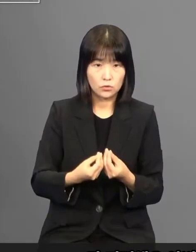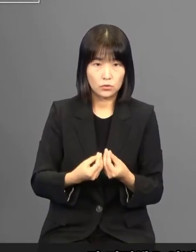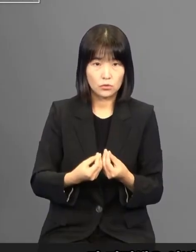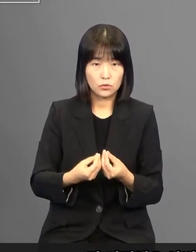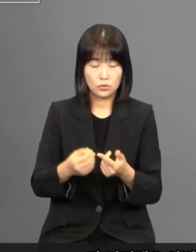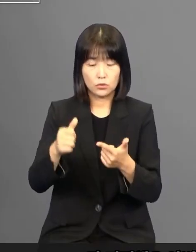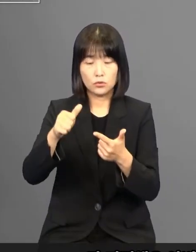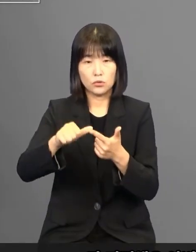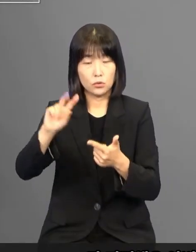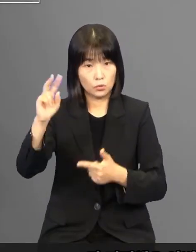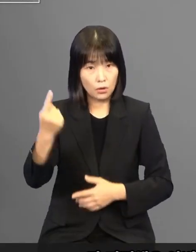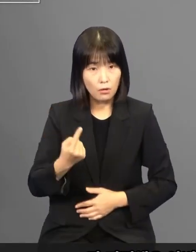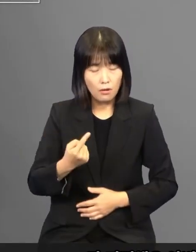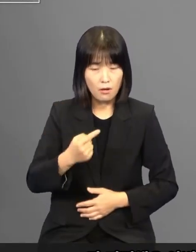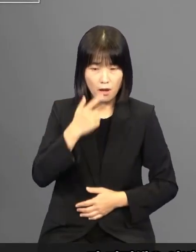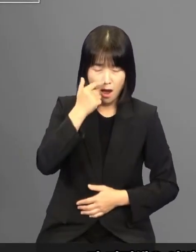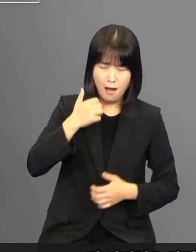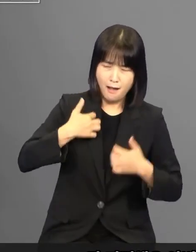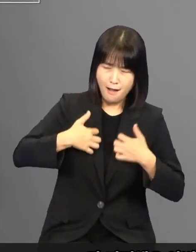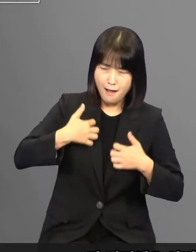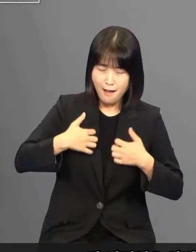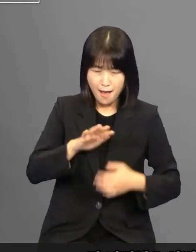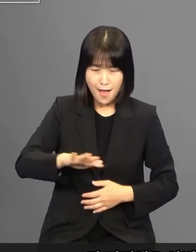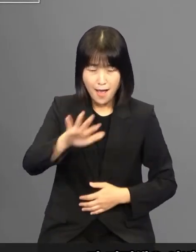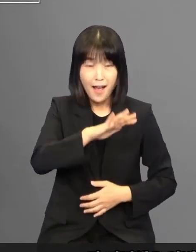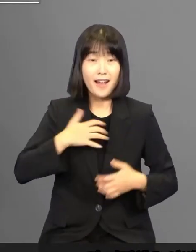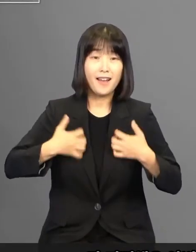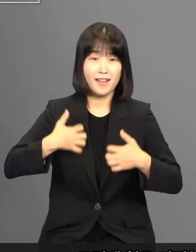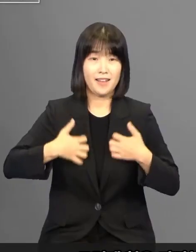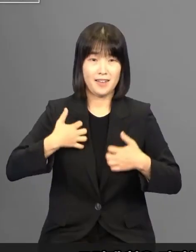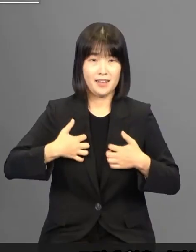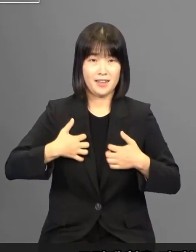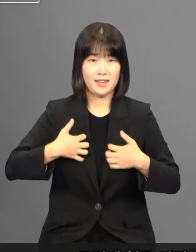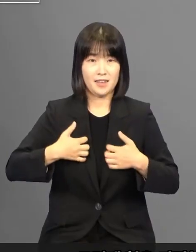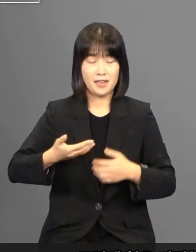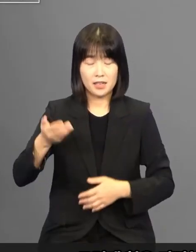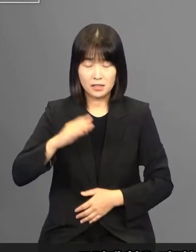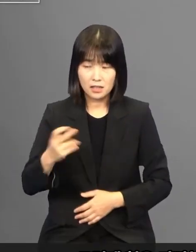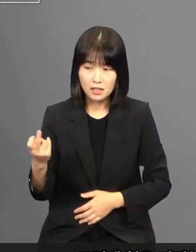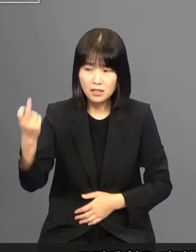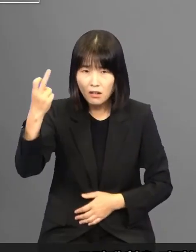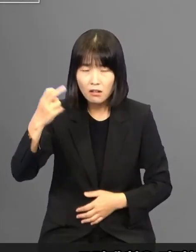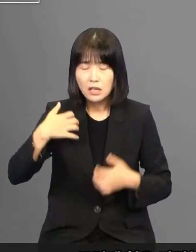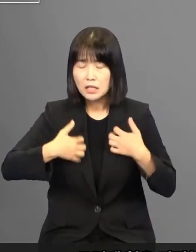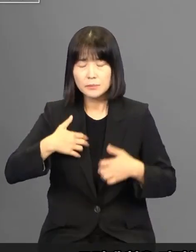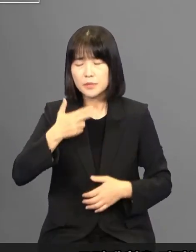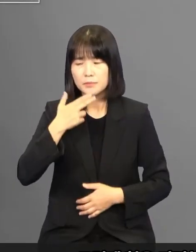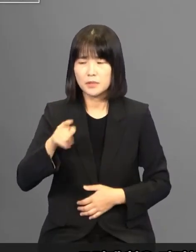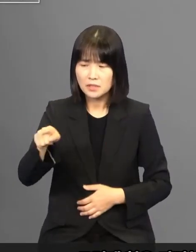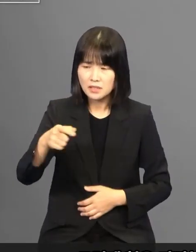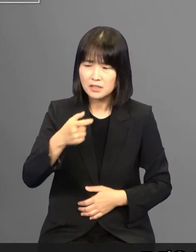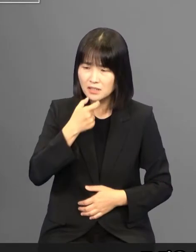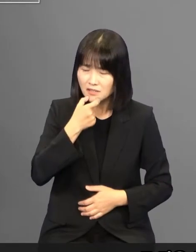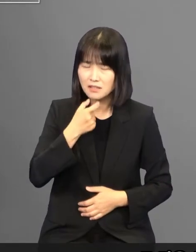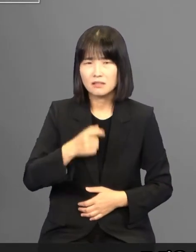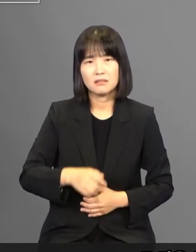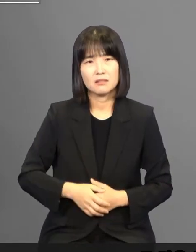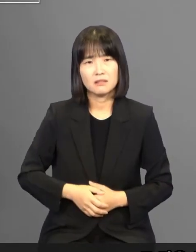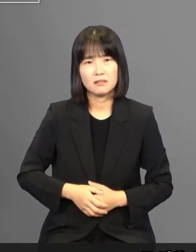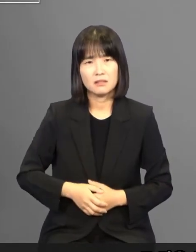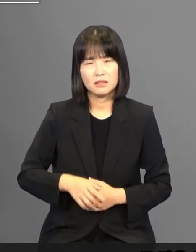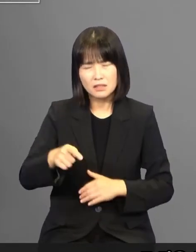다 기뻐요. 아버지도 기뻐하고 다 기뻐요. 근데 형은 기뻐하지 않은 거예요. 싫은 거예요. 그